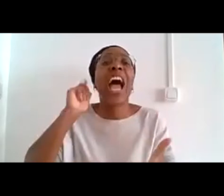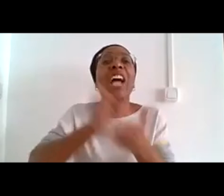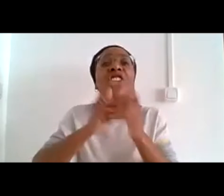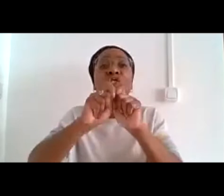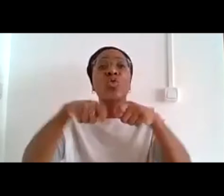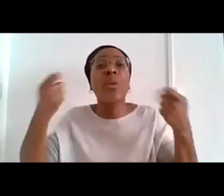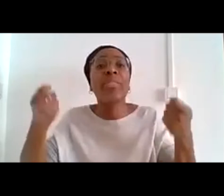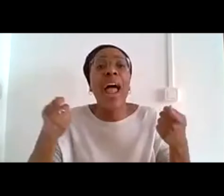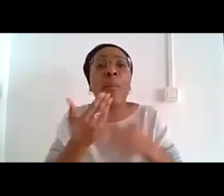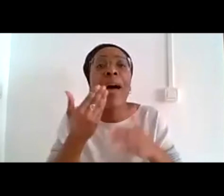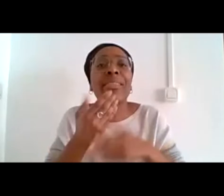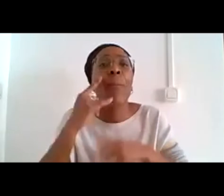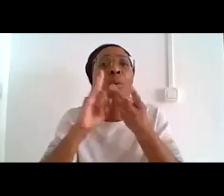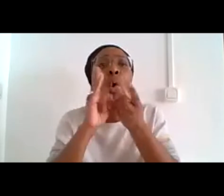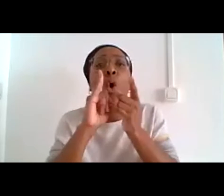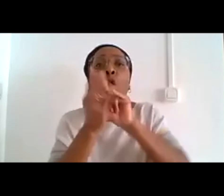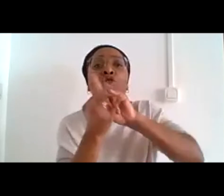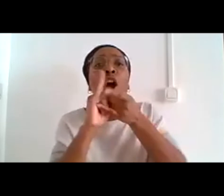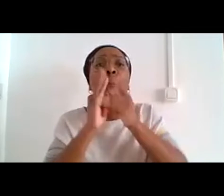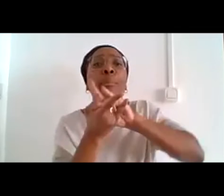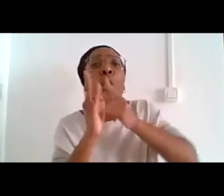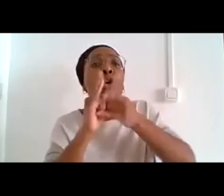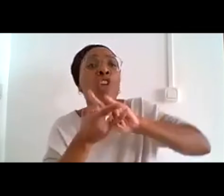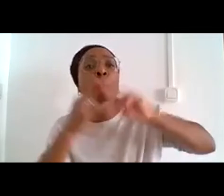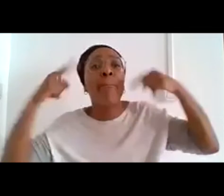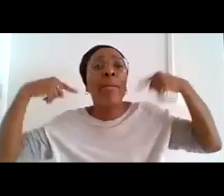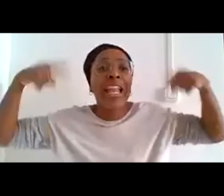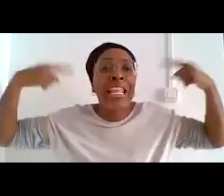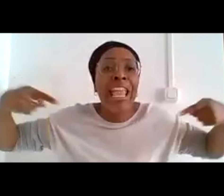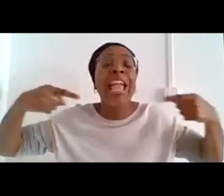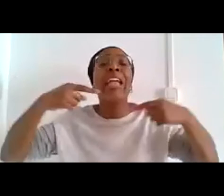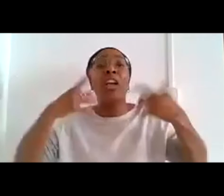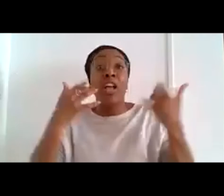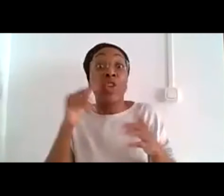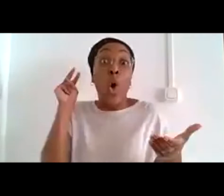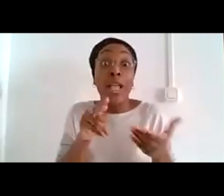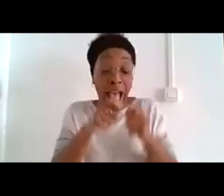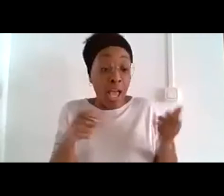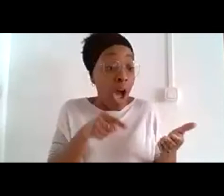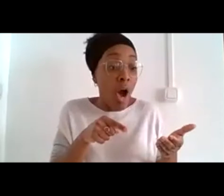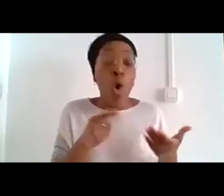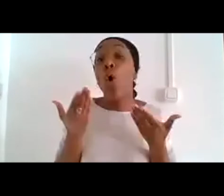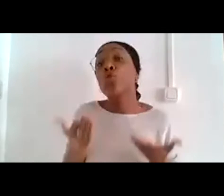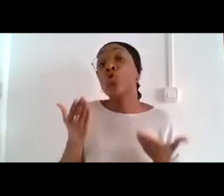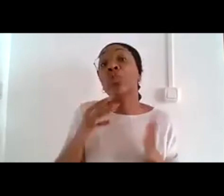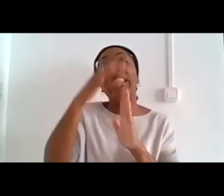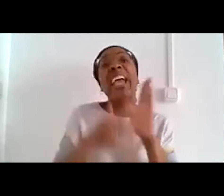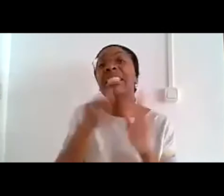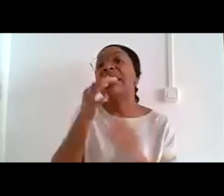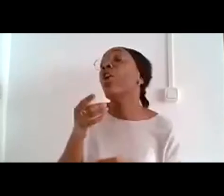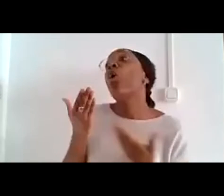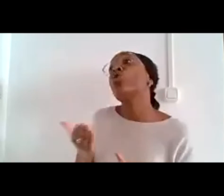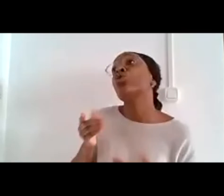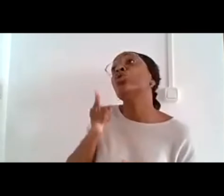l'horoscope. Et puis l'horoscope influençait leur vie, en fait. Donc dès que l'horoscope disait aujourd'hui: «Toi malheureusement, t'es né en